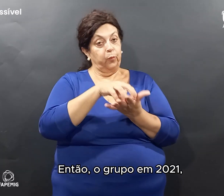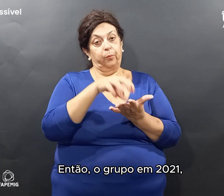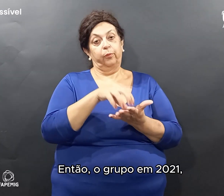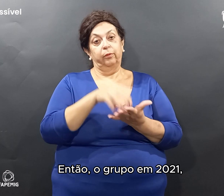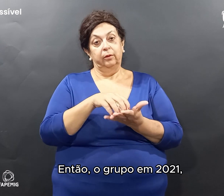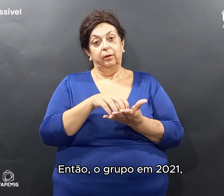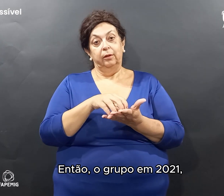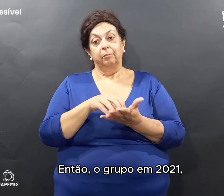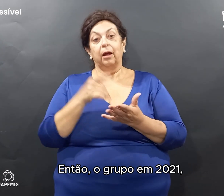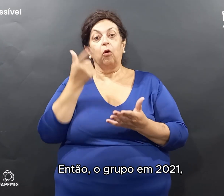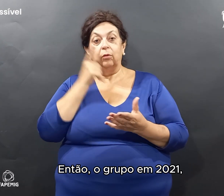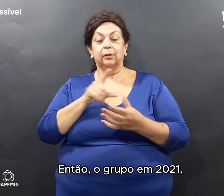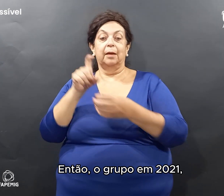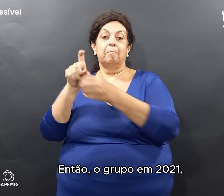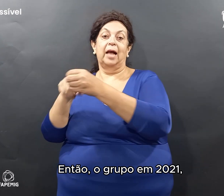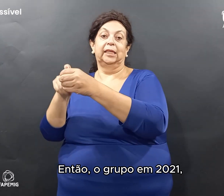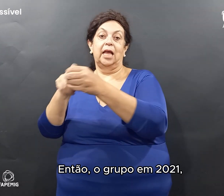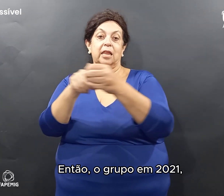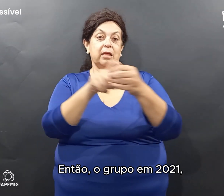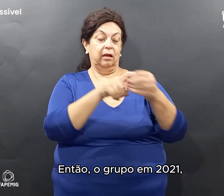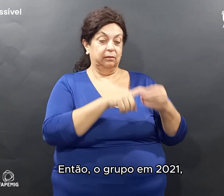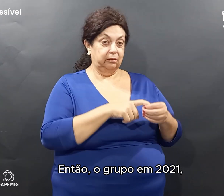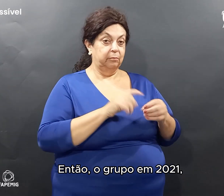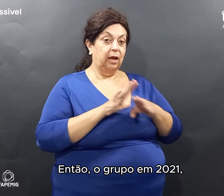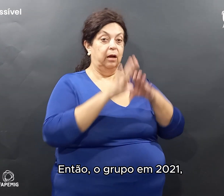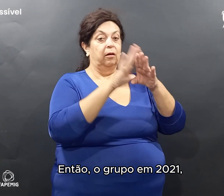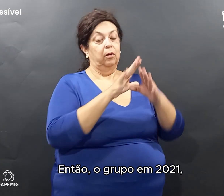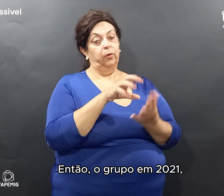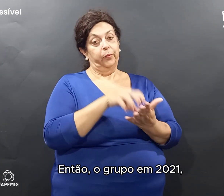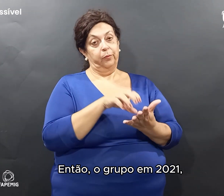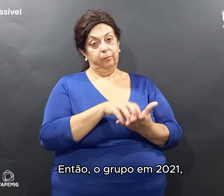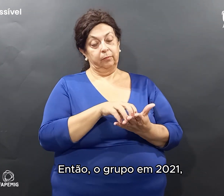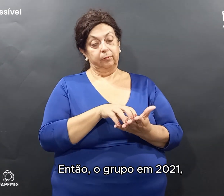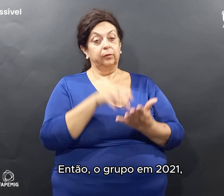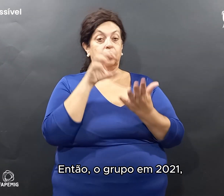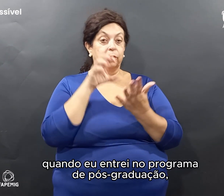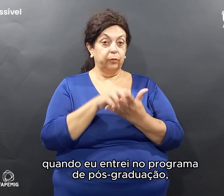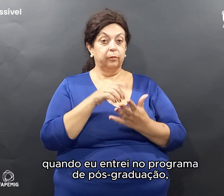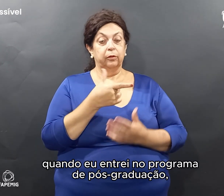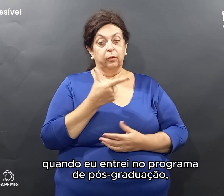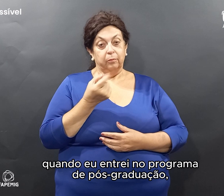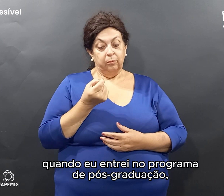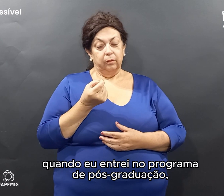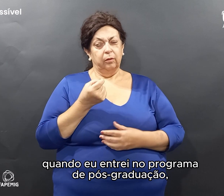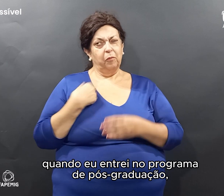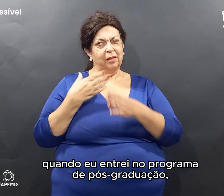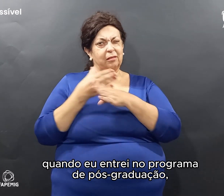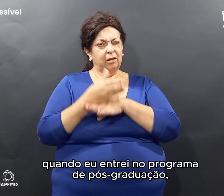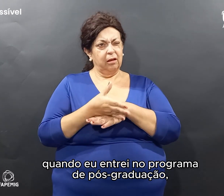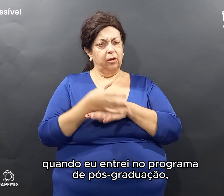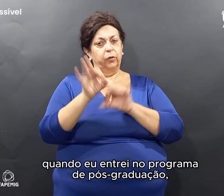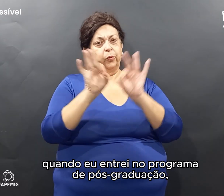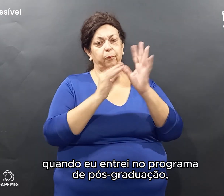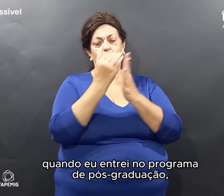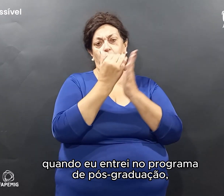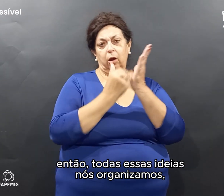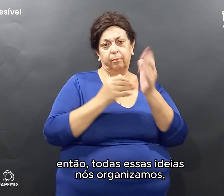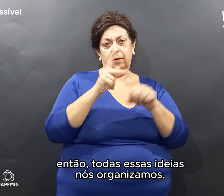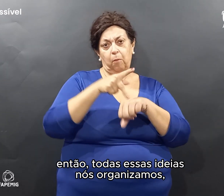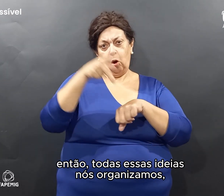o grupo, ele... Em 2021, quando eu entrei no programa de pós-graduação, então, todas